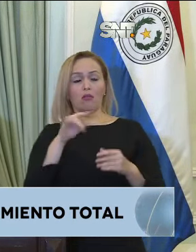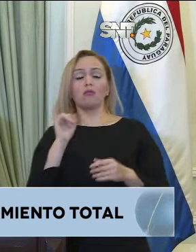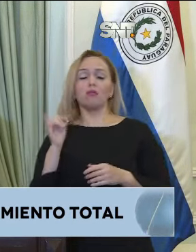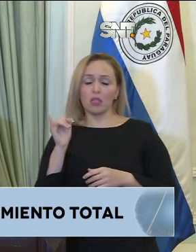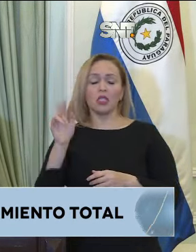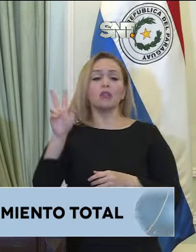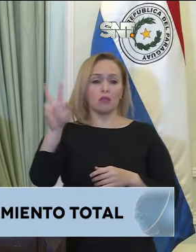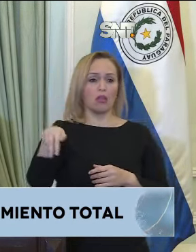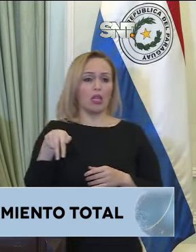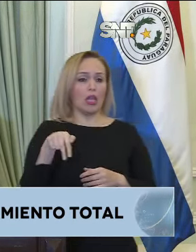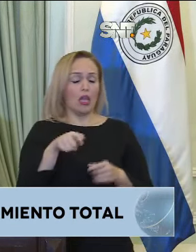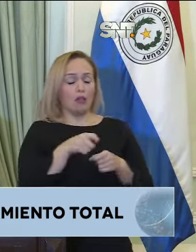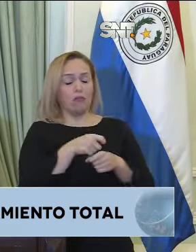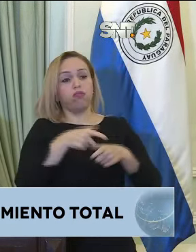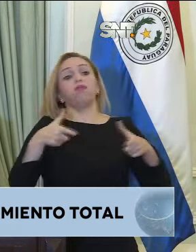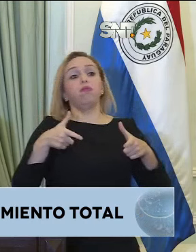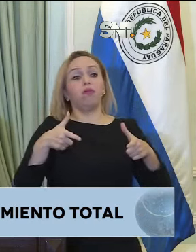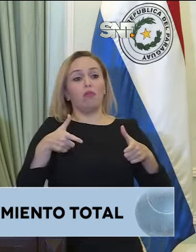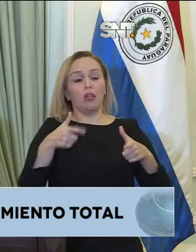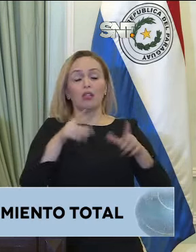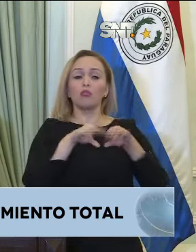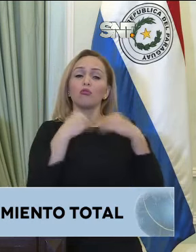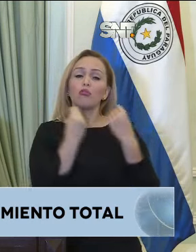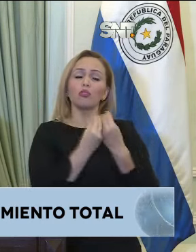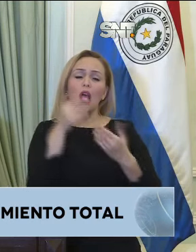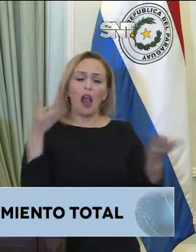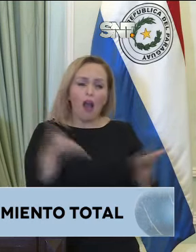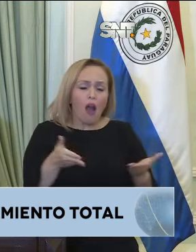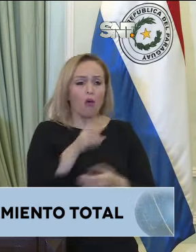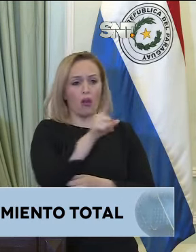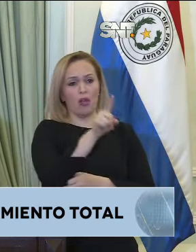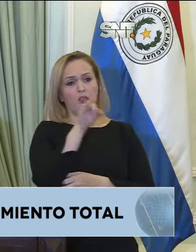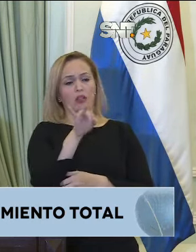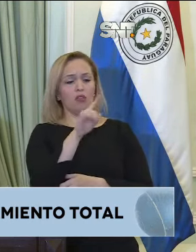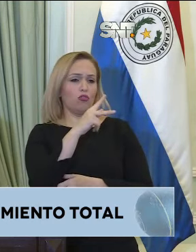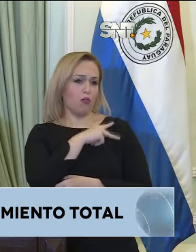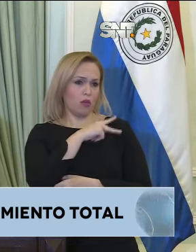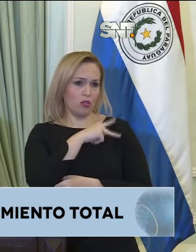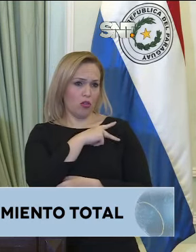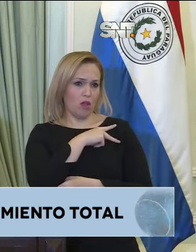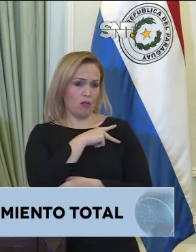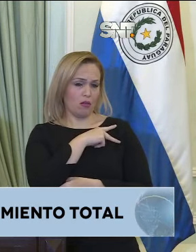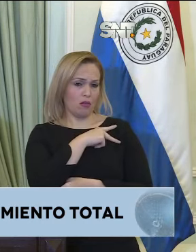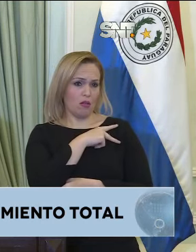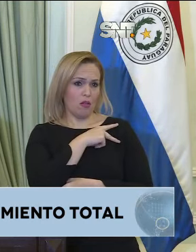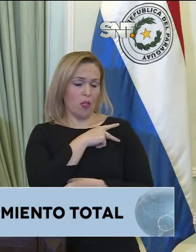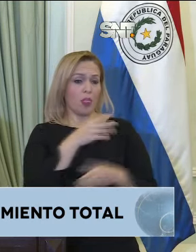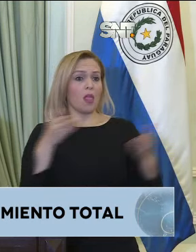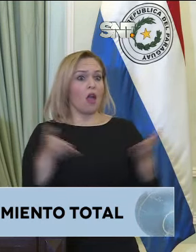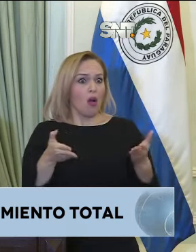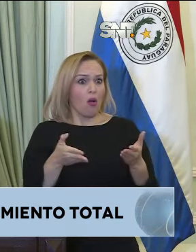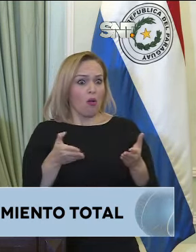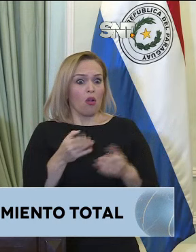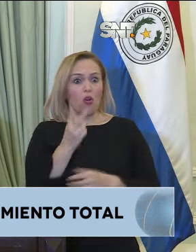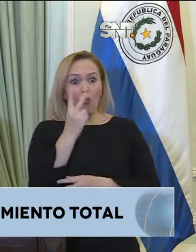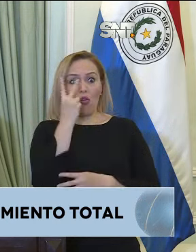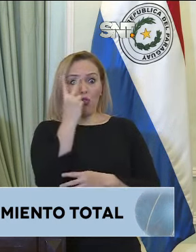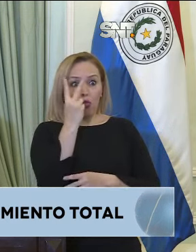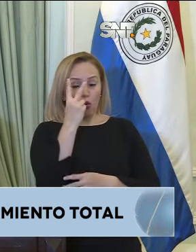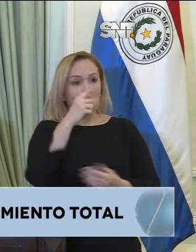efectivamente el número total entonces ahora están 18 pacientes. Actualmente tenemos solamente dos